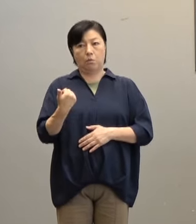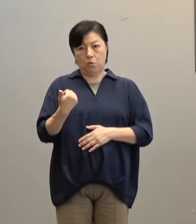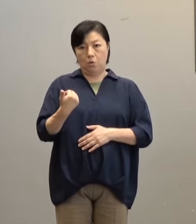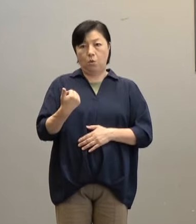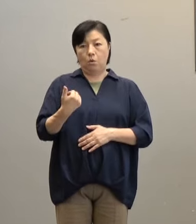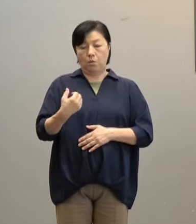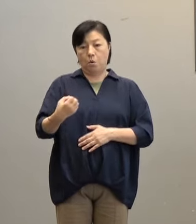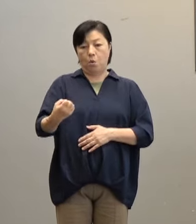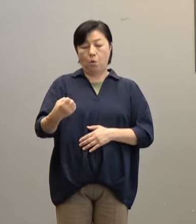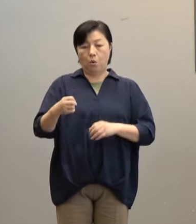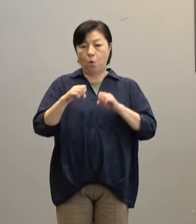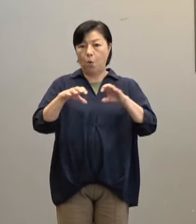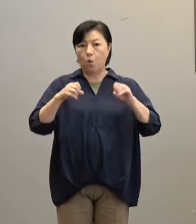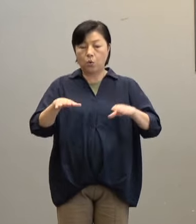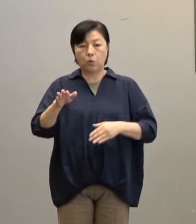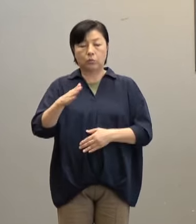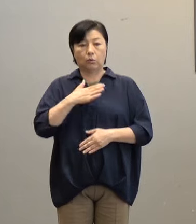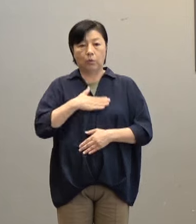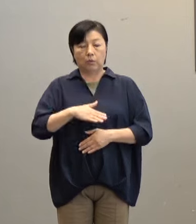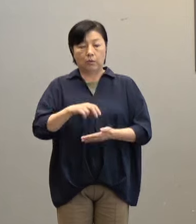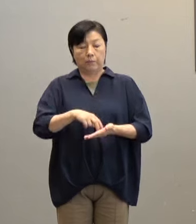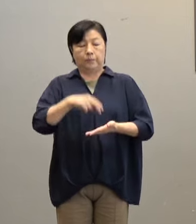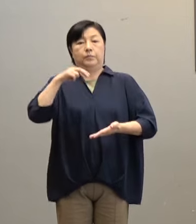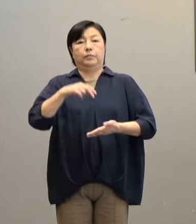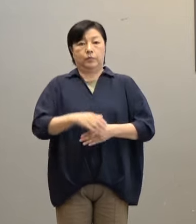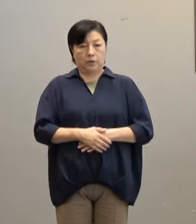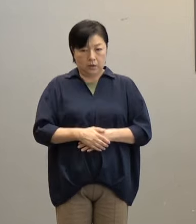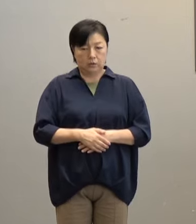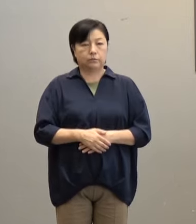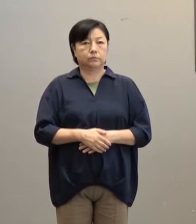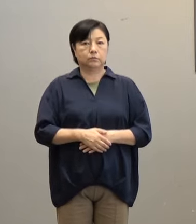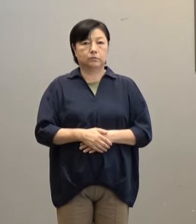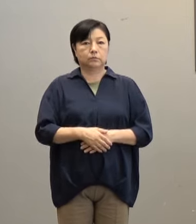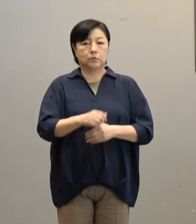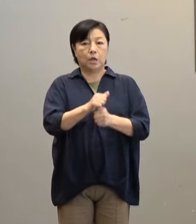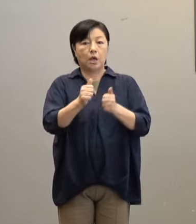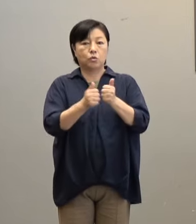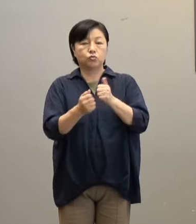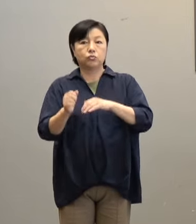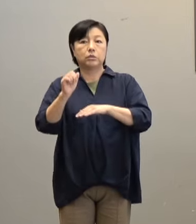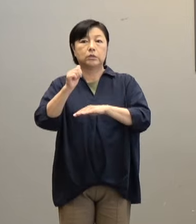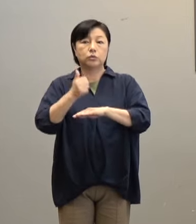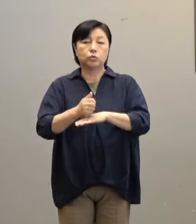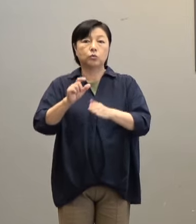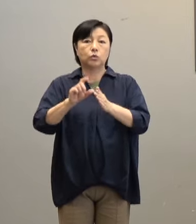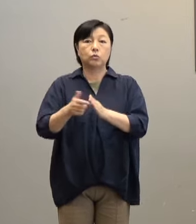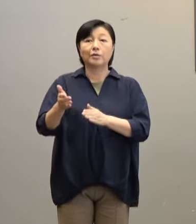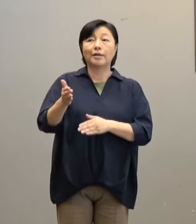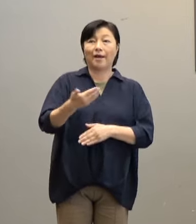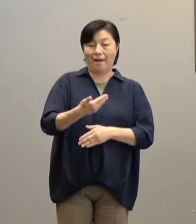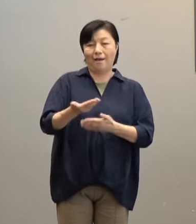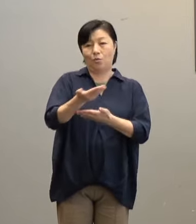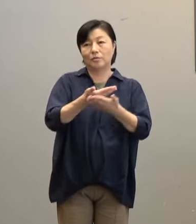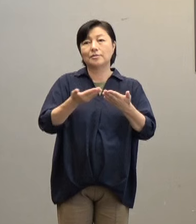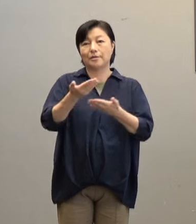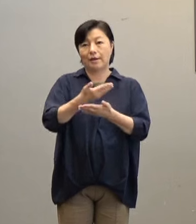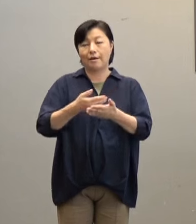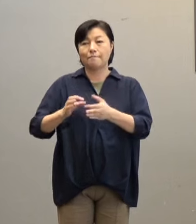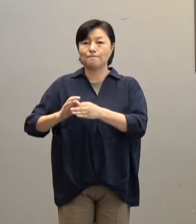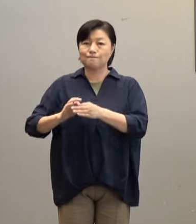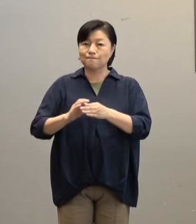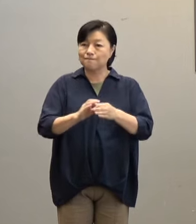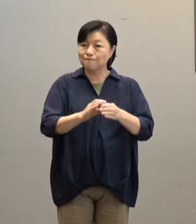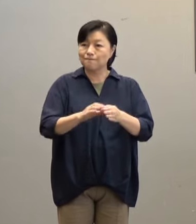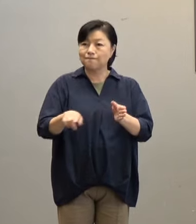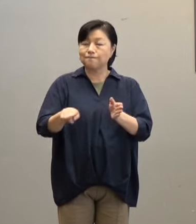報道でして大変驚いております。副院長時代も含めてですね、非常にお付き合いをさせていただいてま